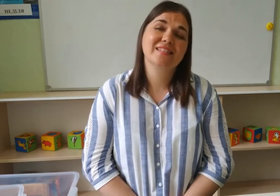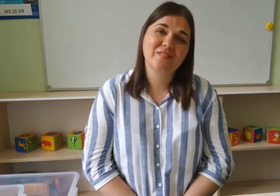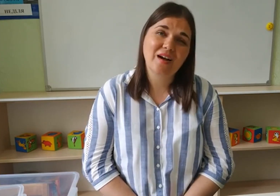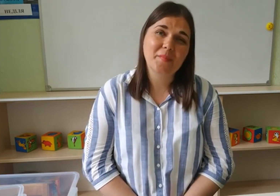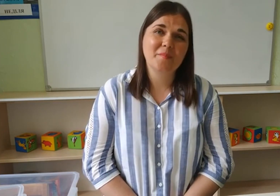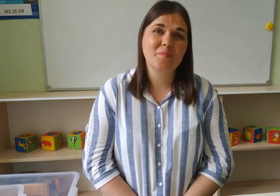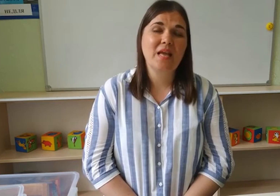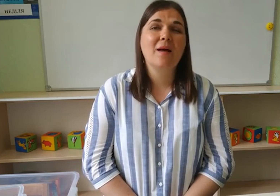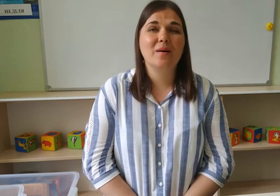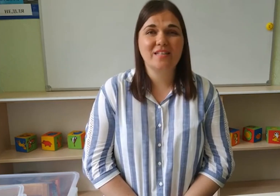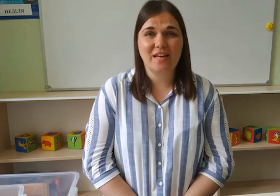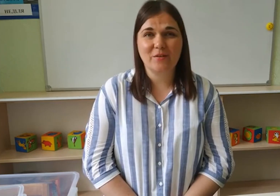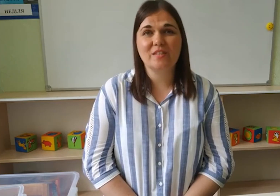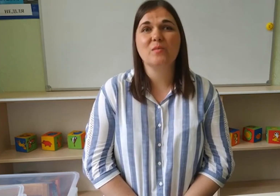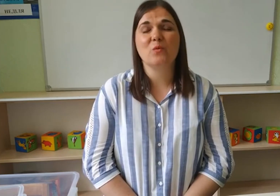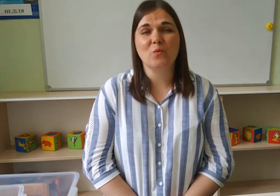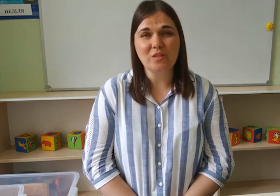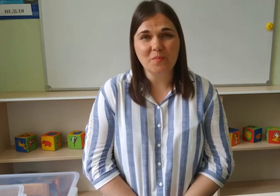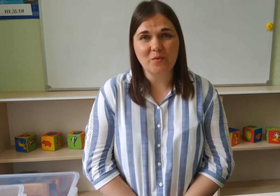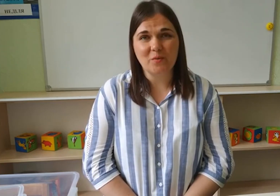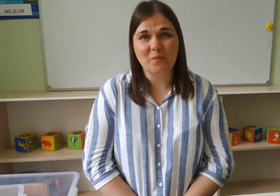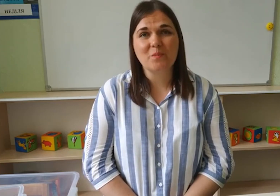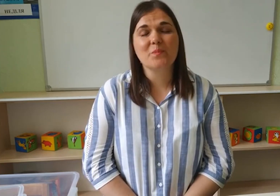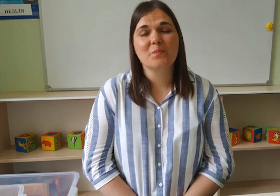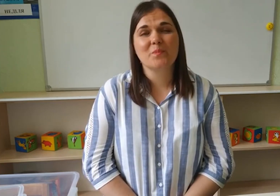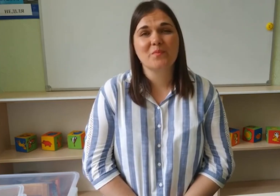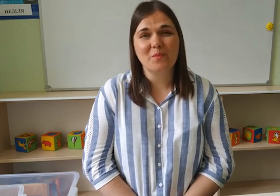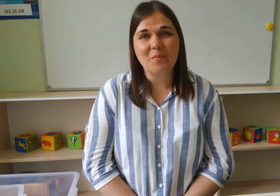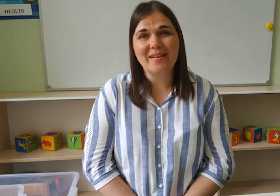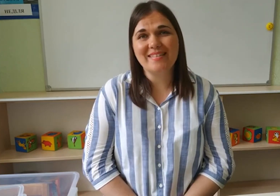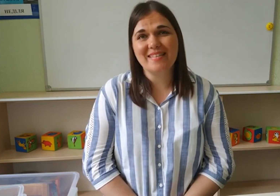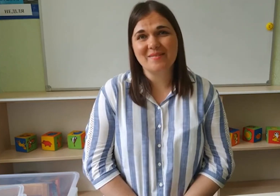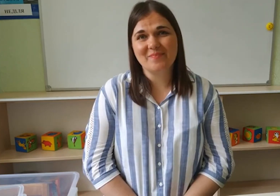вами. Бажаю всім успіху! До побачення!